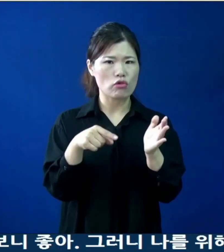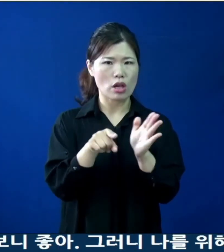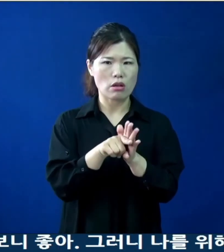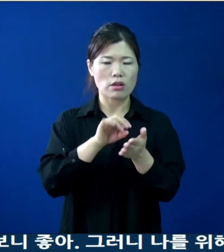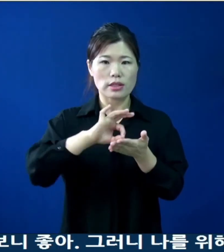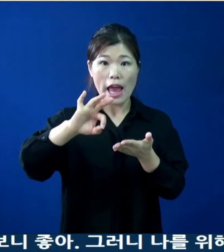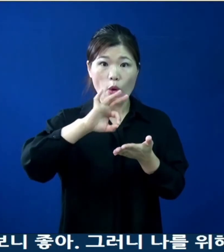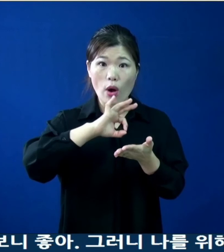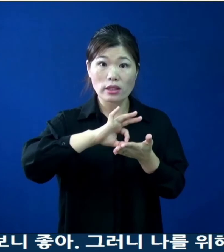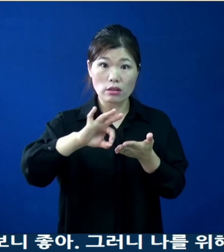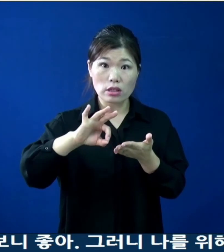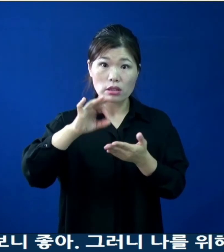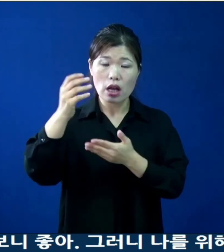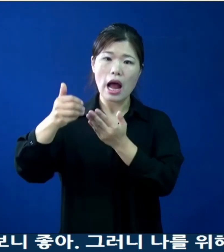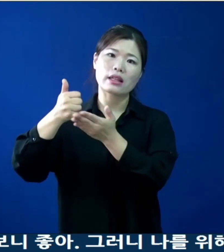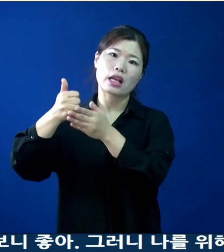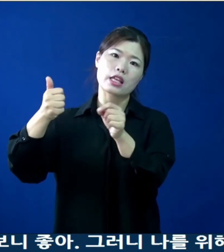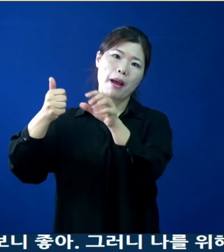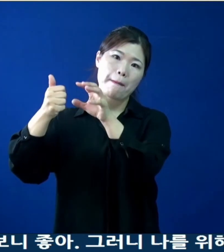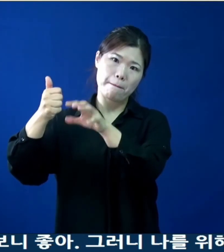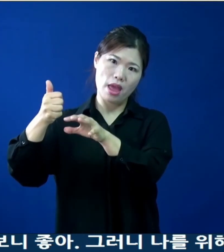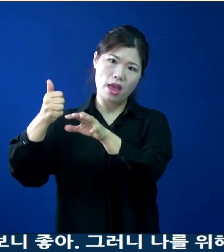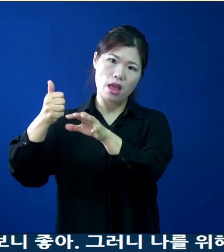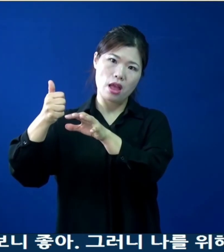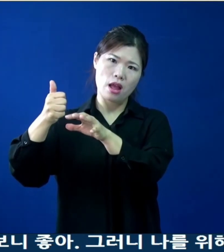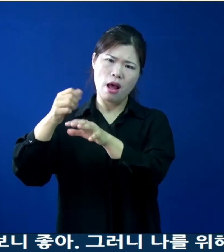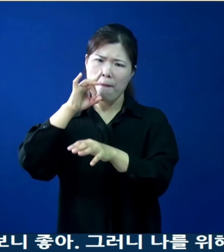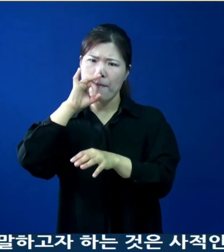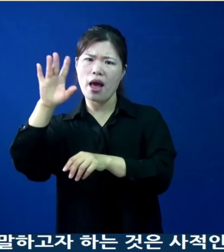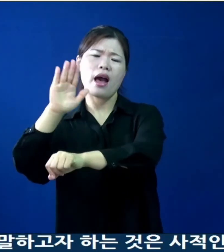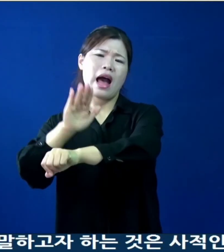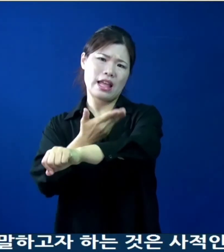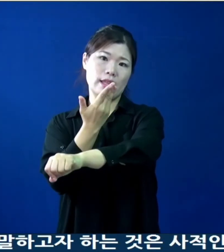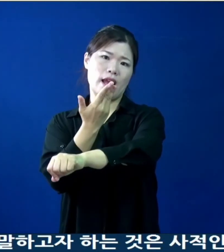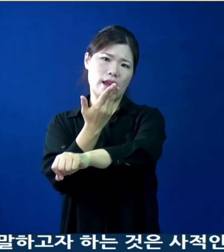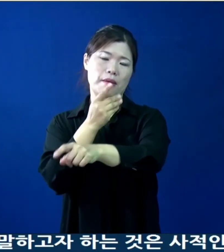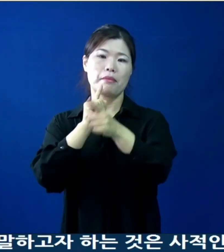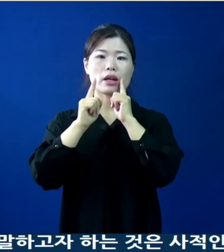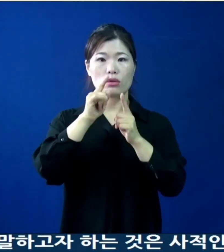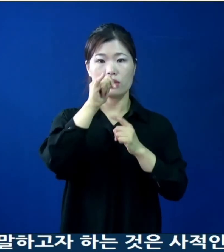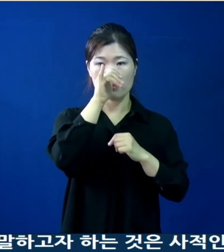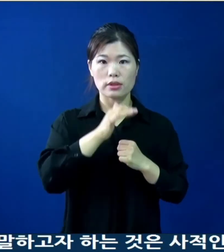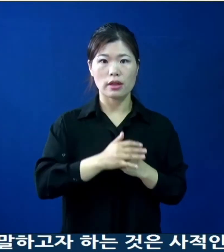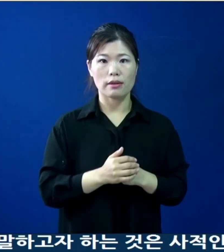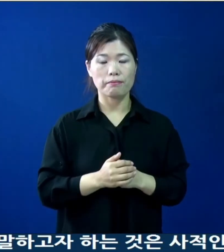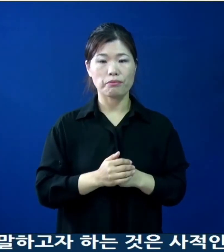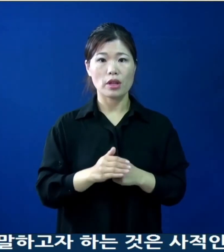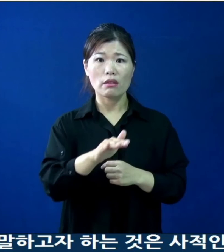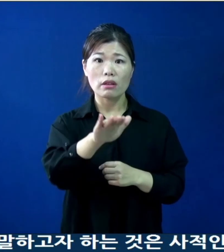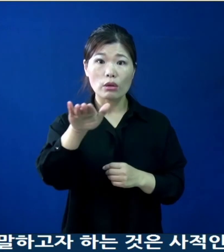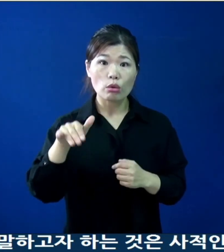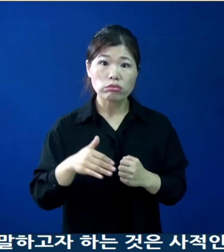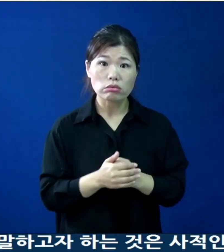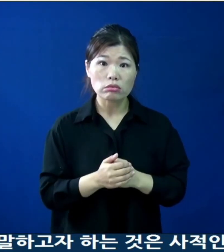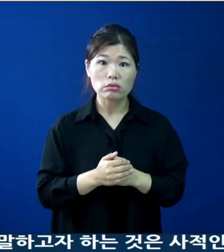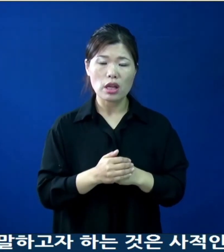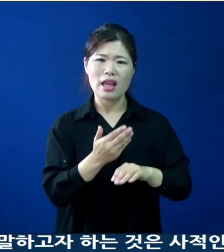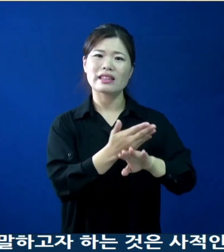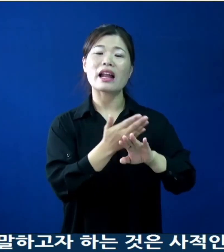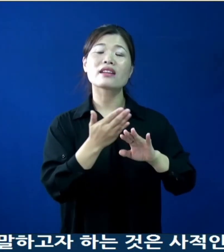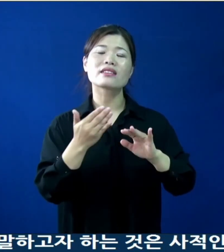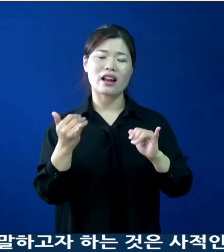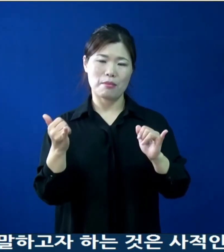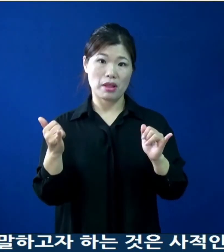사용하는 것은 하나님 앞에 어떤 것이다? 망령된 것이다 설명하는 겁니다. 여러분, 다른